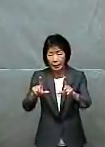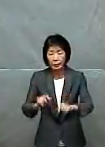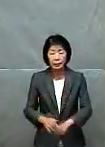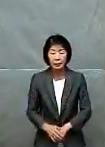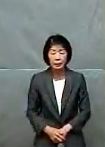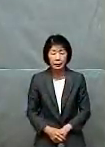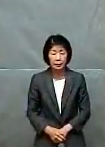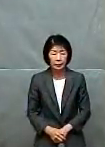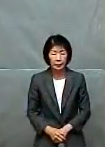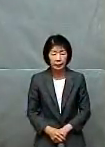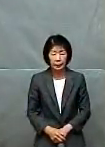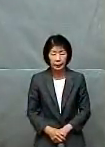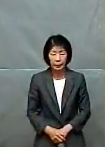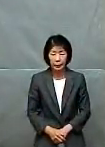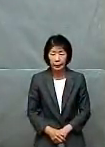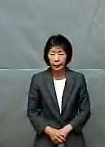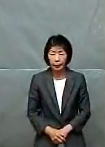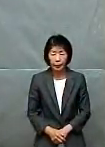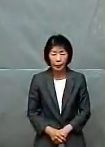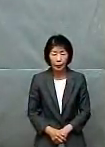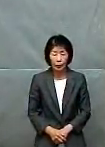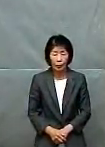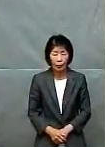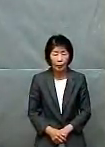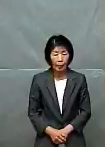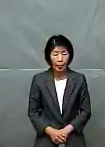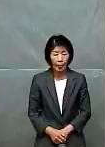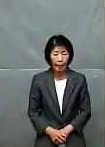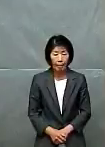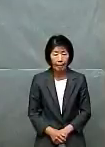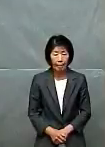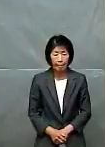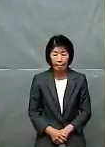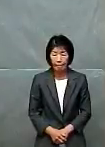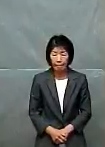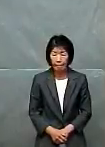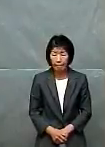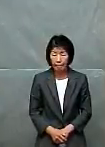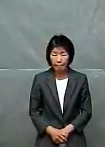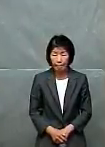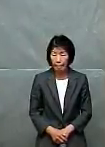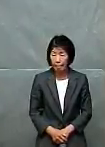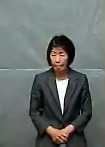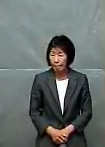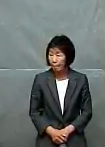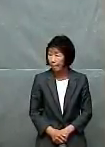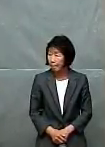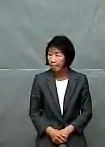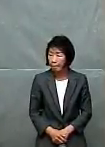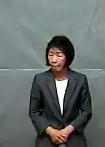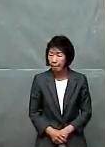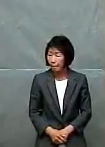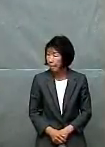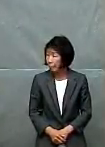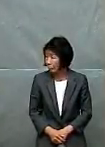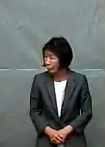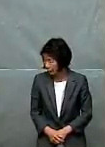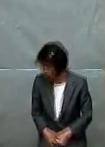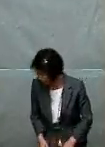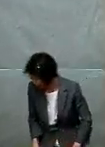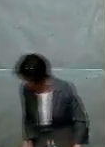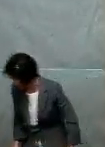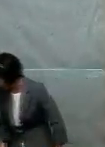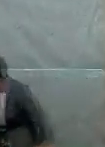はい、 ありがとうございました。その他ご質問ございますでしょうか。よろしいでしょうか。あ、朝日